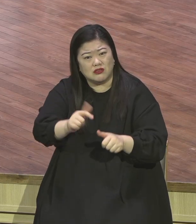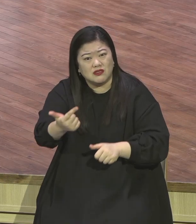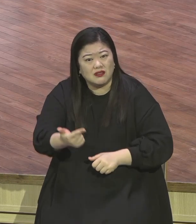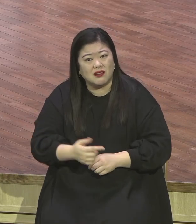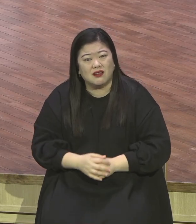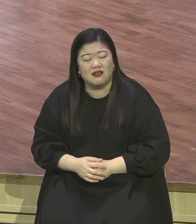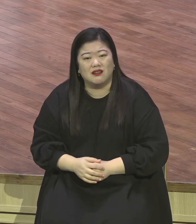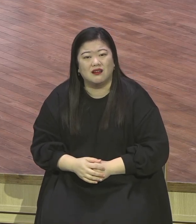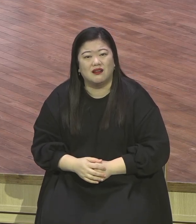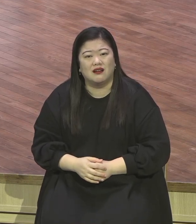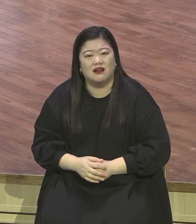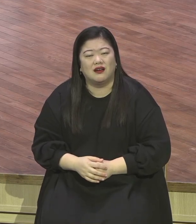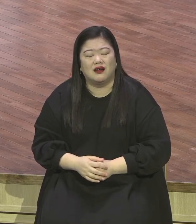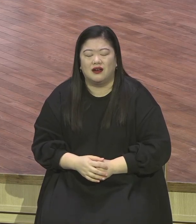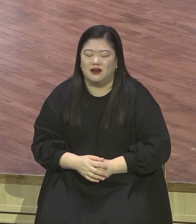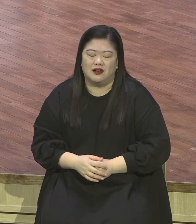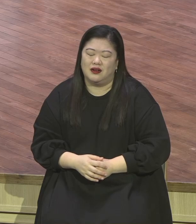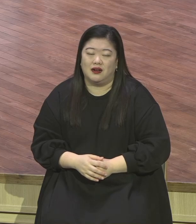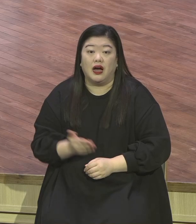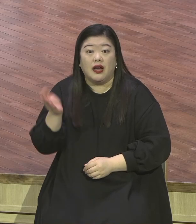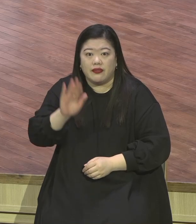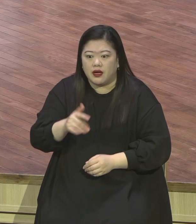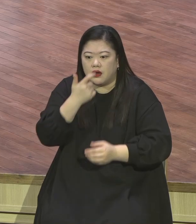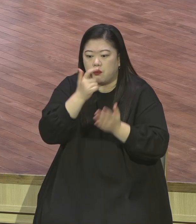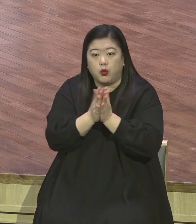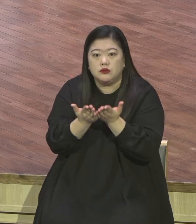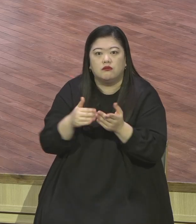그들은 몰라요.